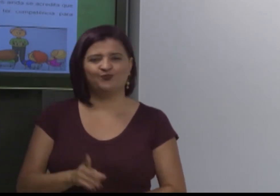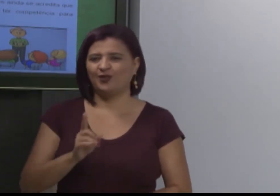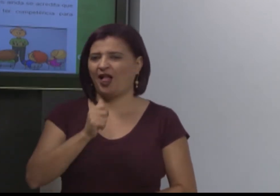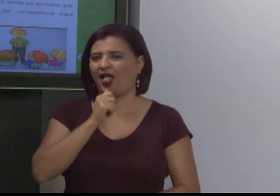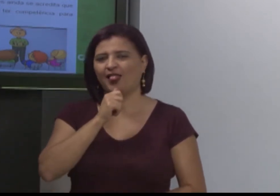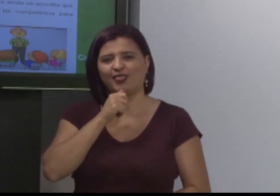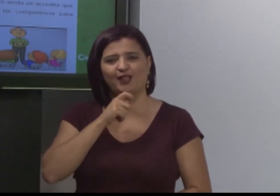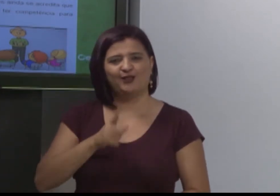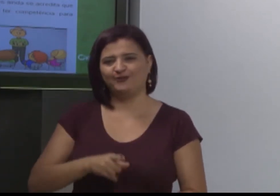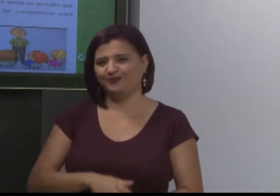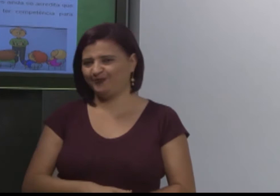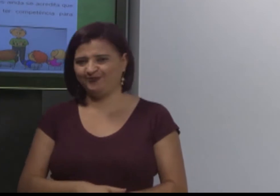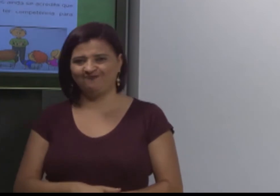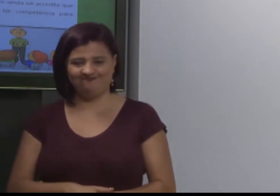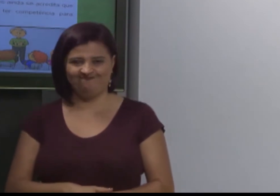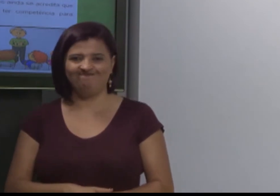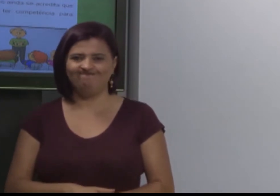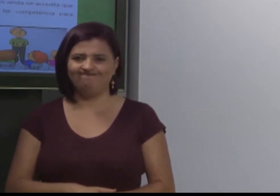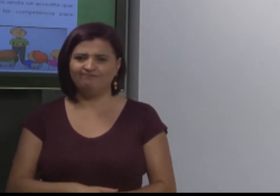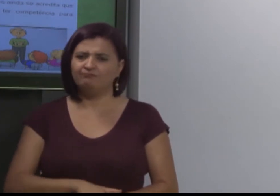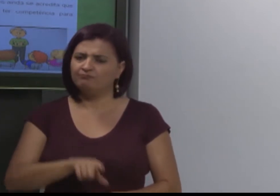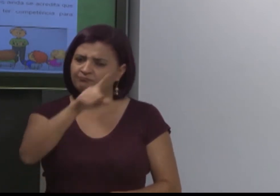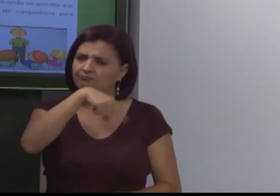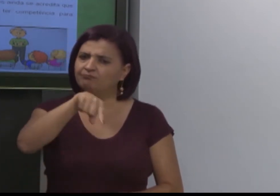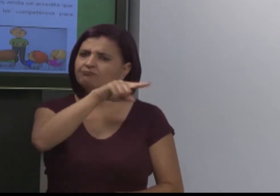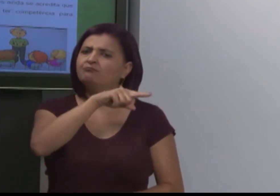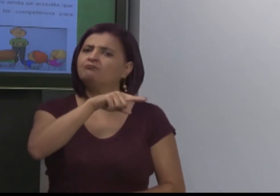conhecimento profundo, não.